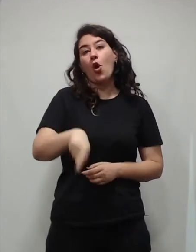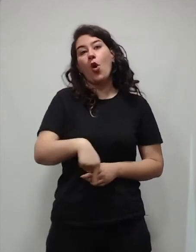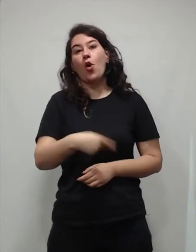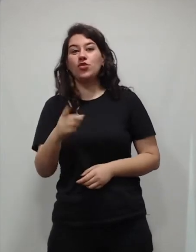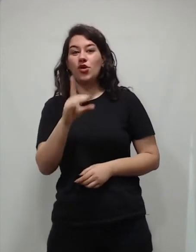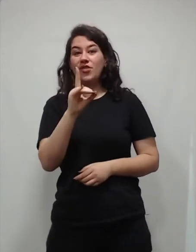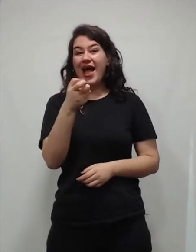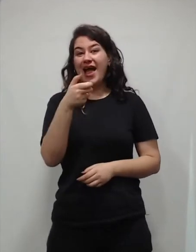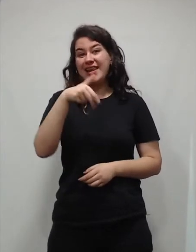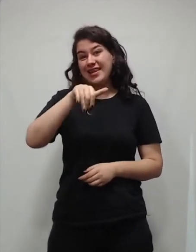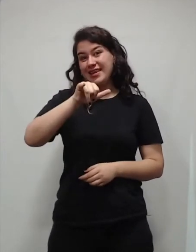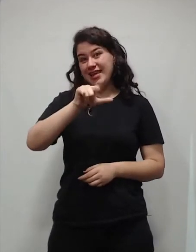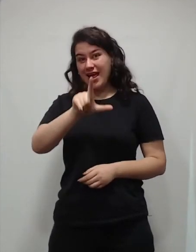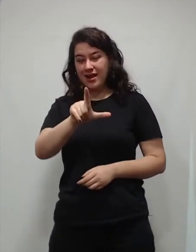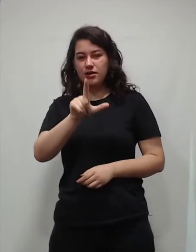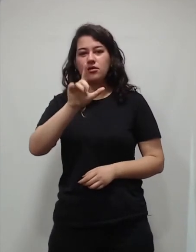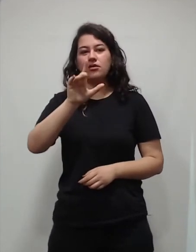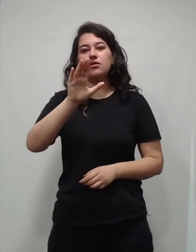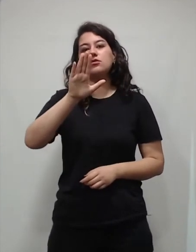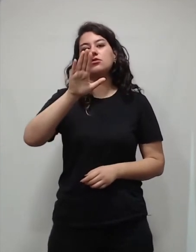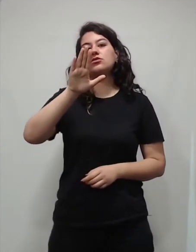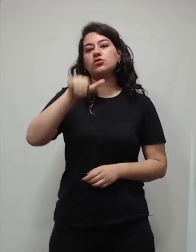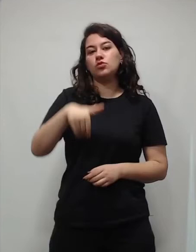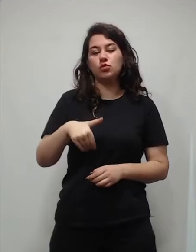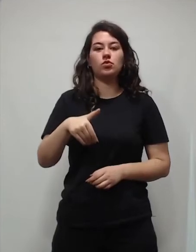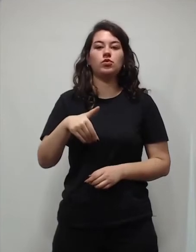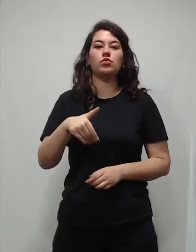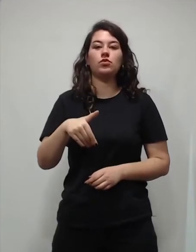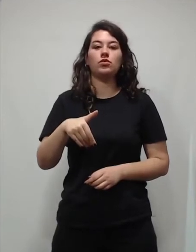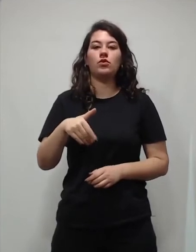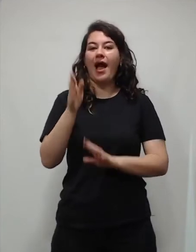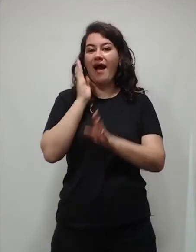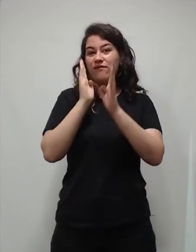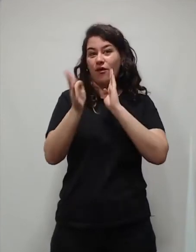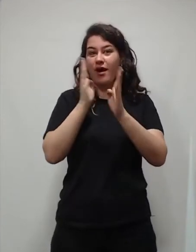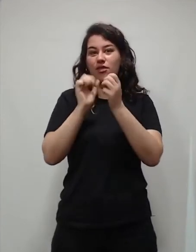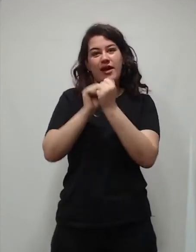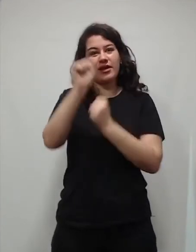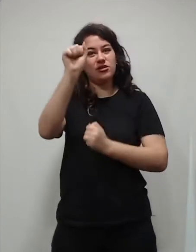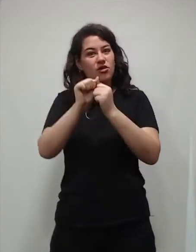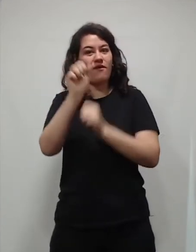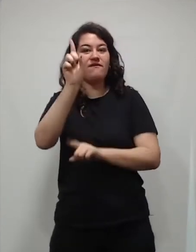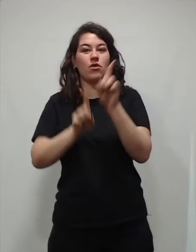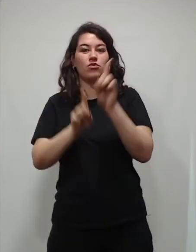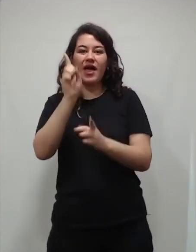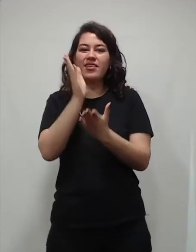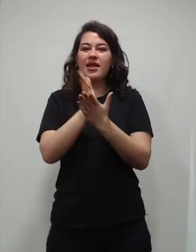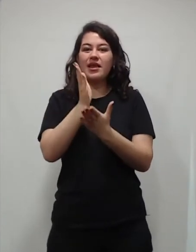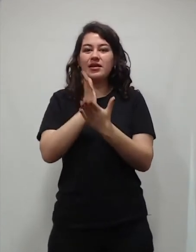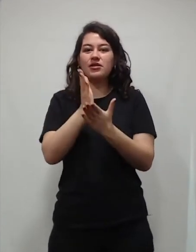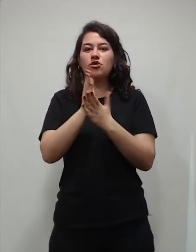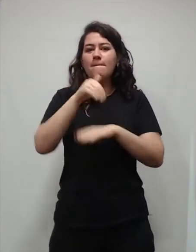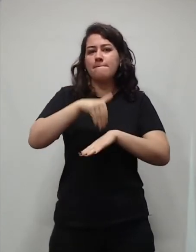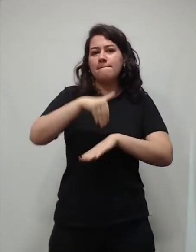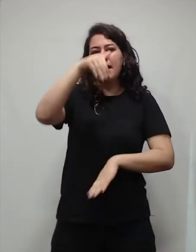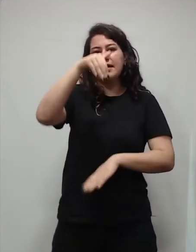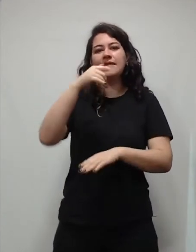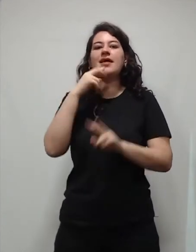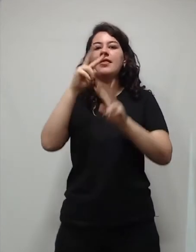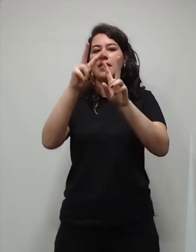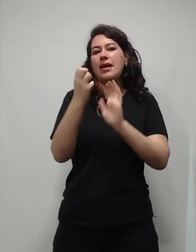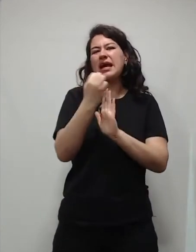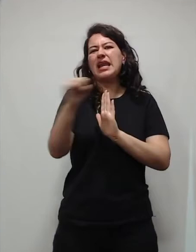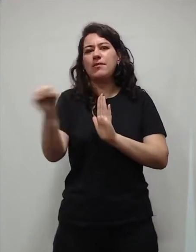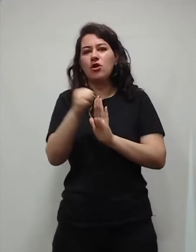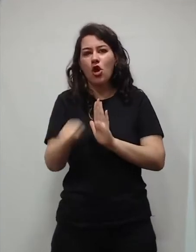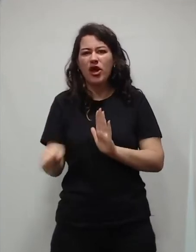Daniel Rodrigo Zubilla Muchot, abogado egresado de la Facultad de Derecho, magíster en